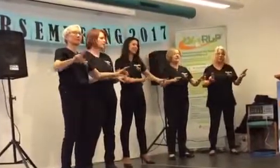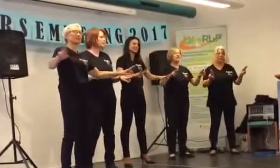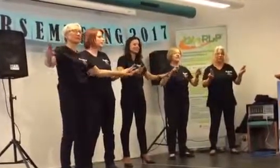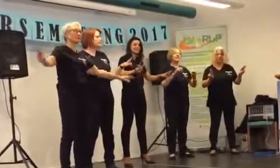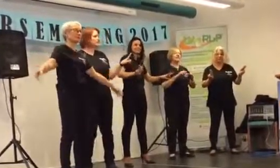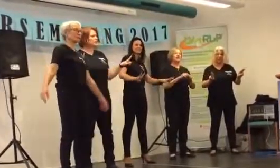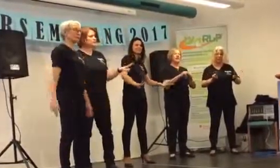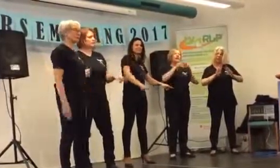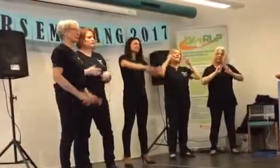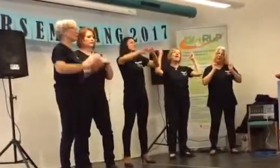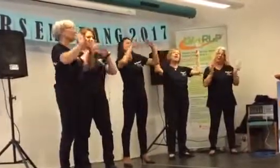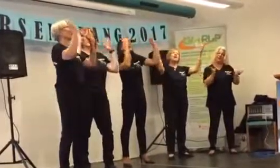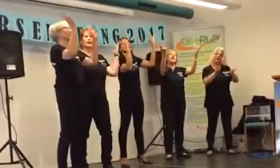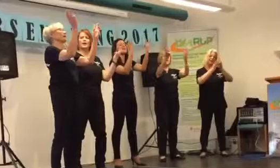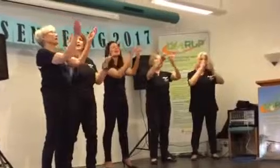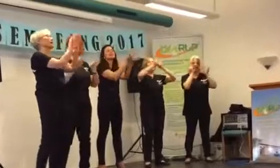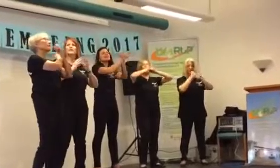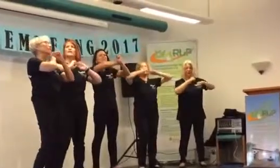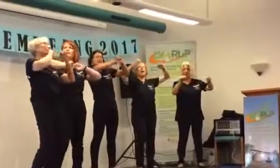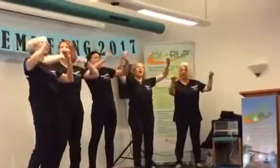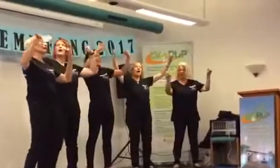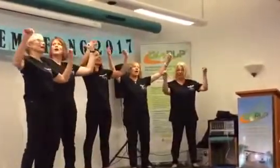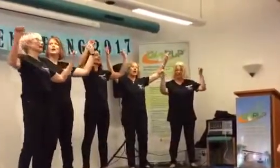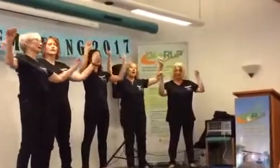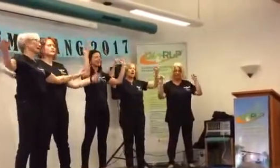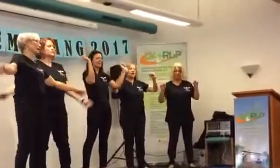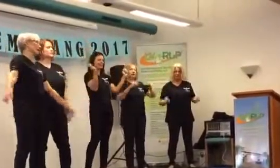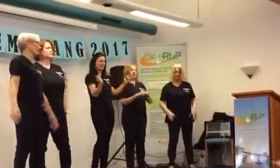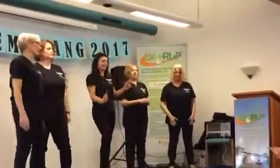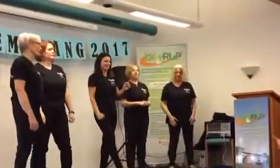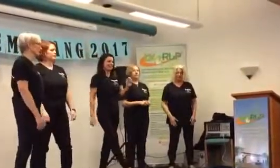mir Frieden und Freiheit auf der